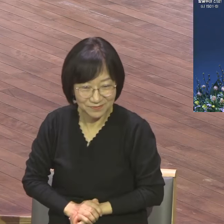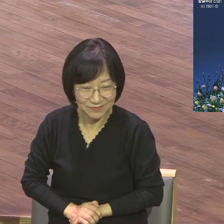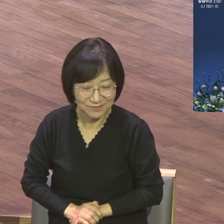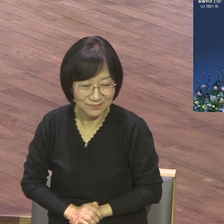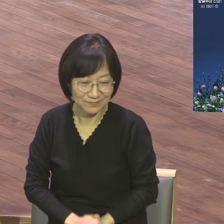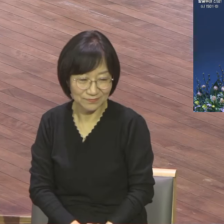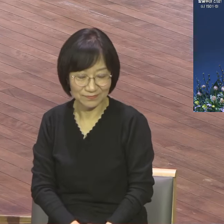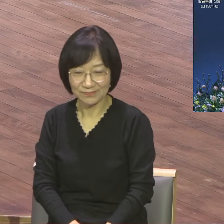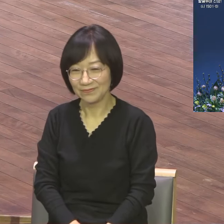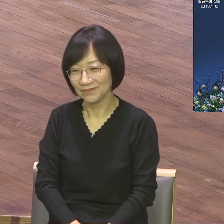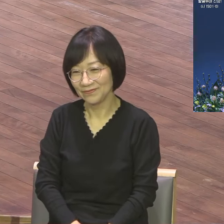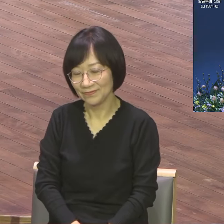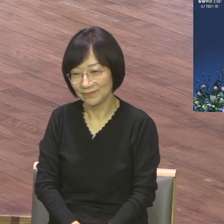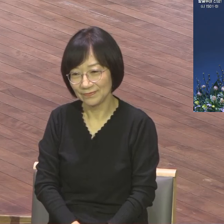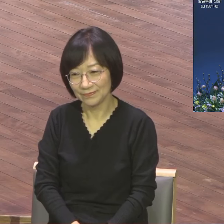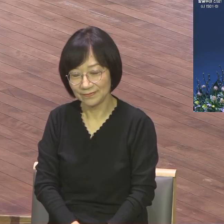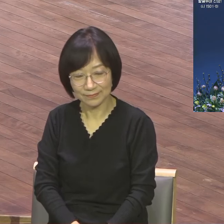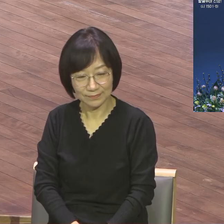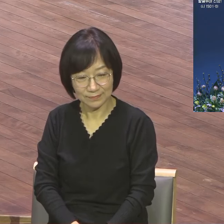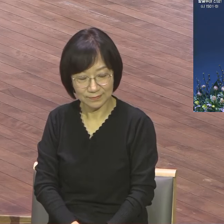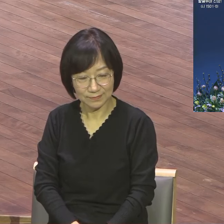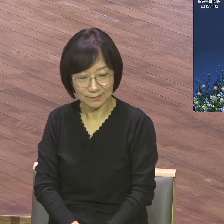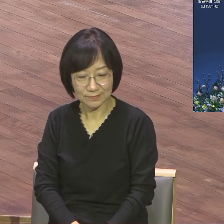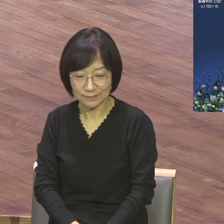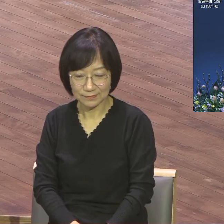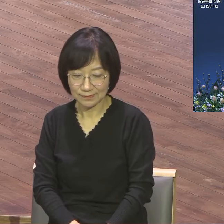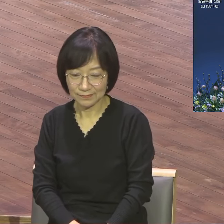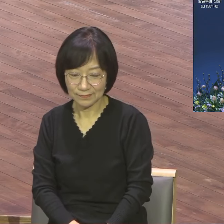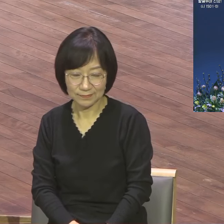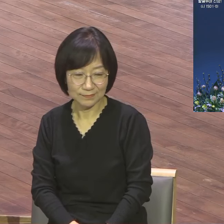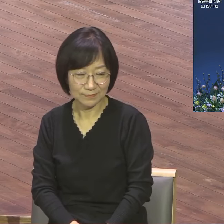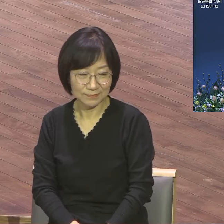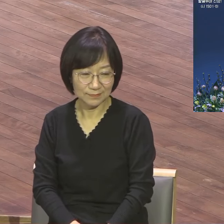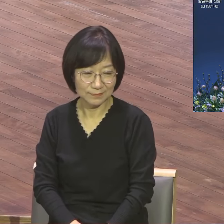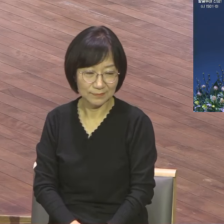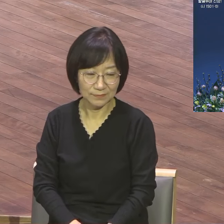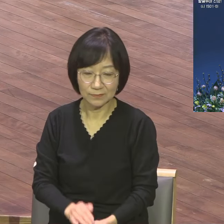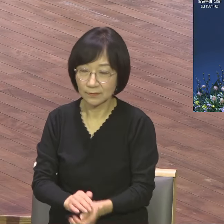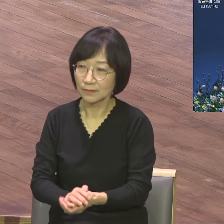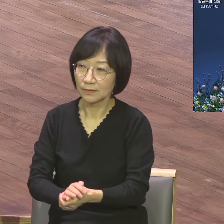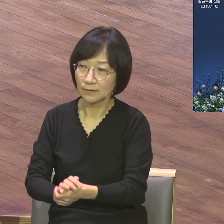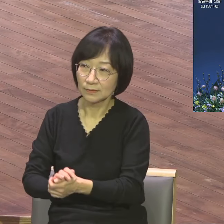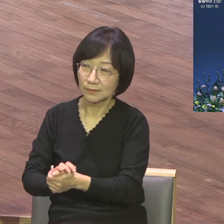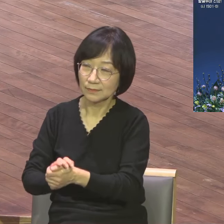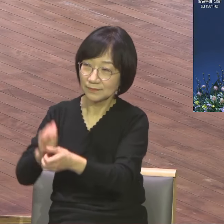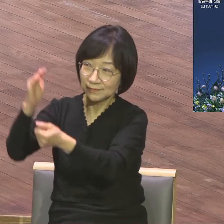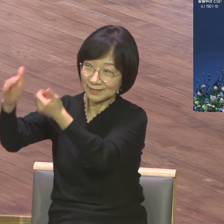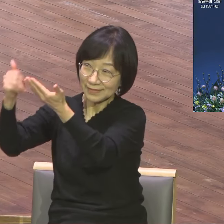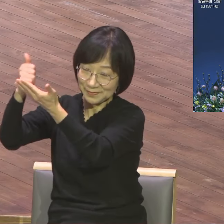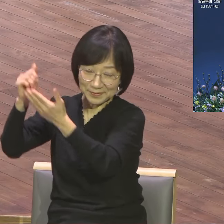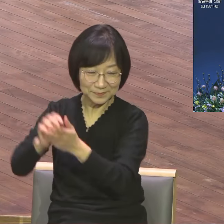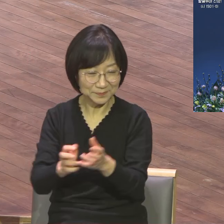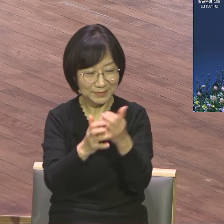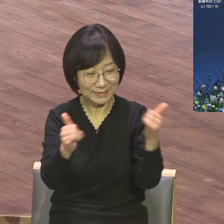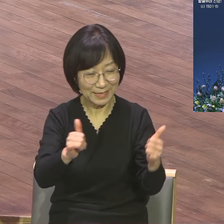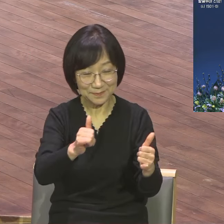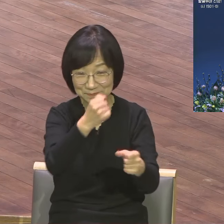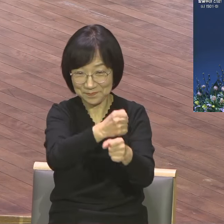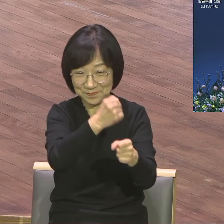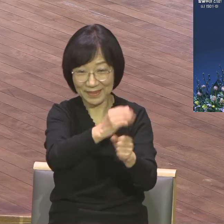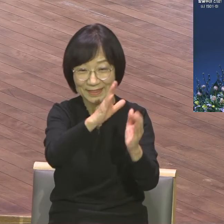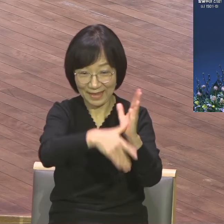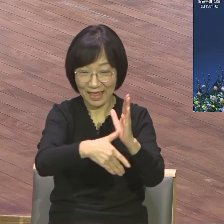아니잖아요. 그래서 인간을요 하나님의 형상대로 유일하게 인간만